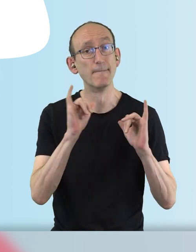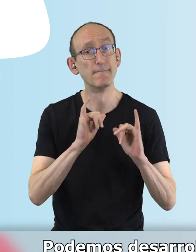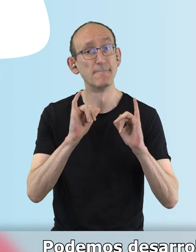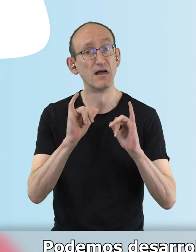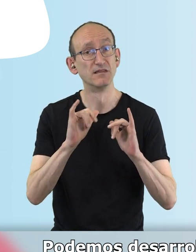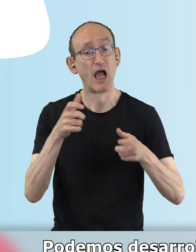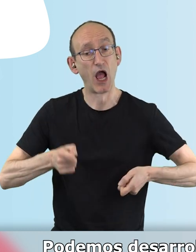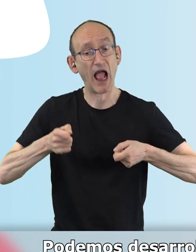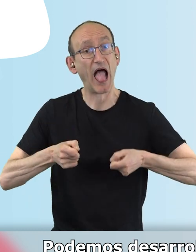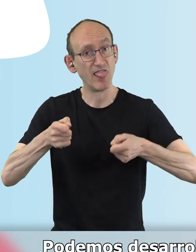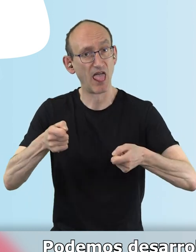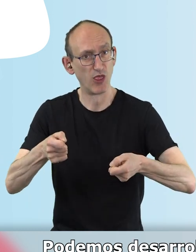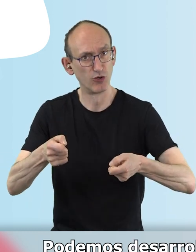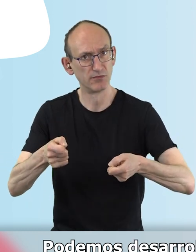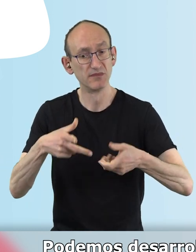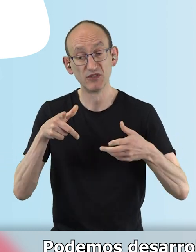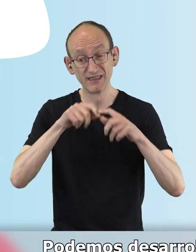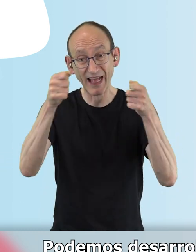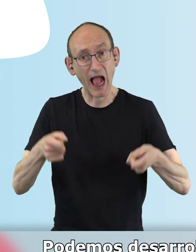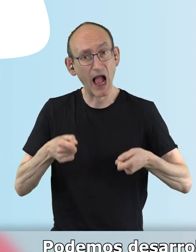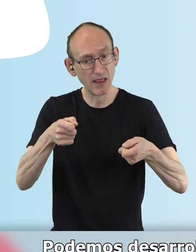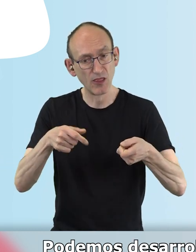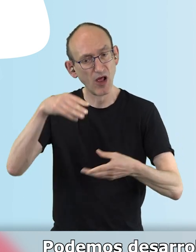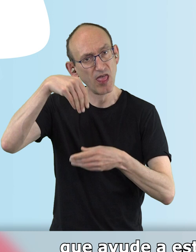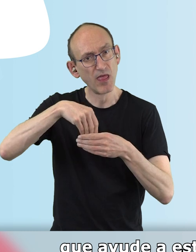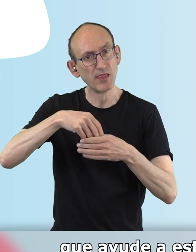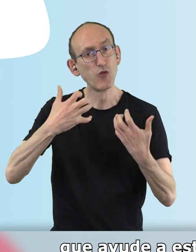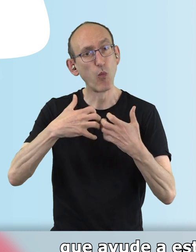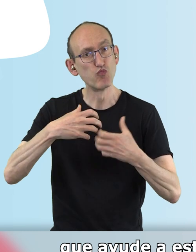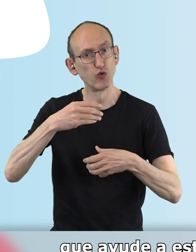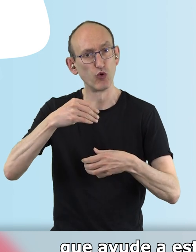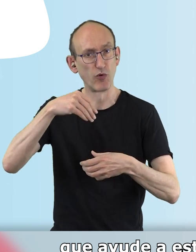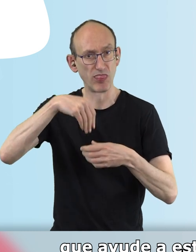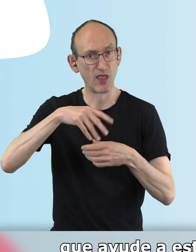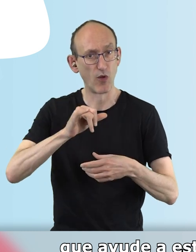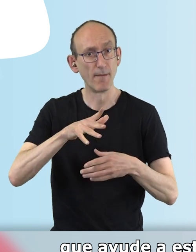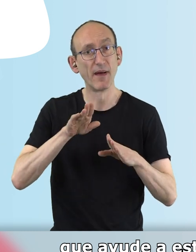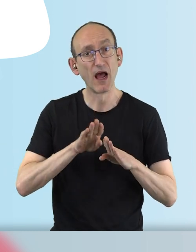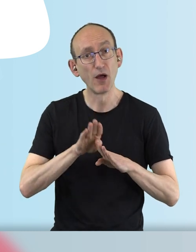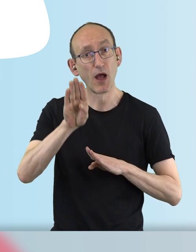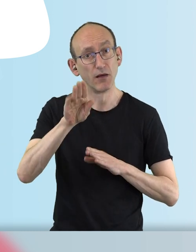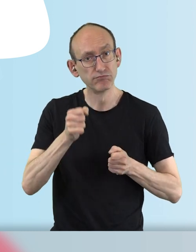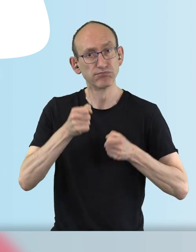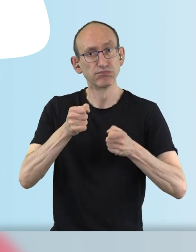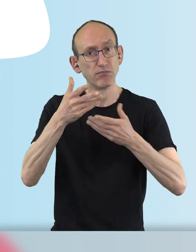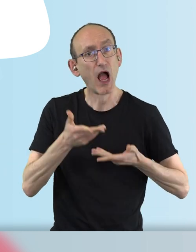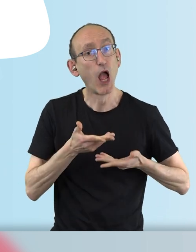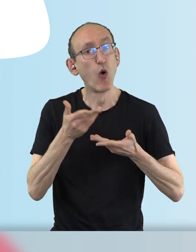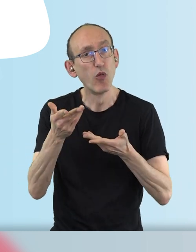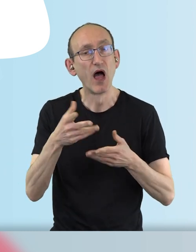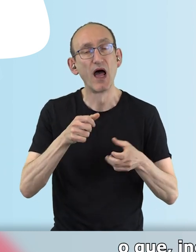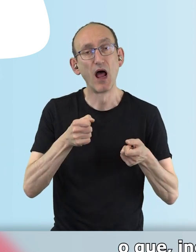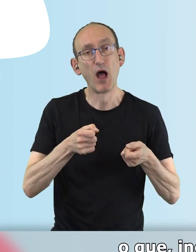con un andador, podemos desarrollar andadores con capacidad de motorización que ayuda a estas personas a subir cuestas, que puedan